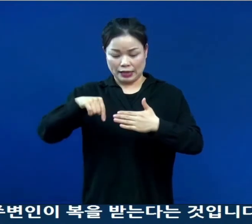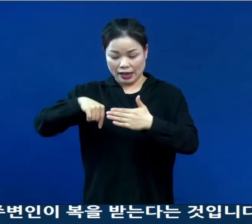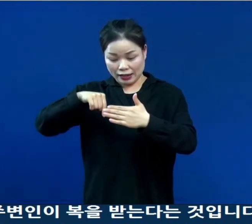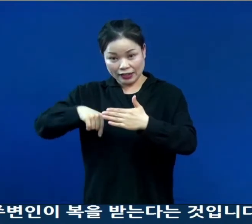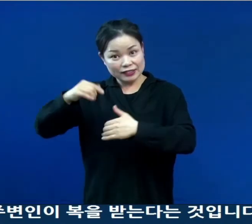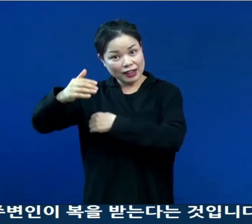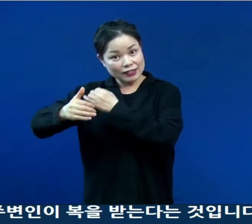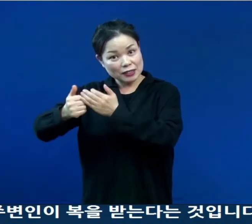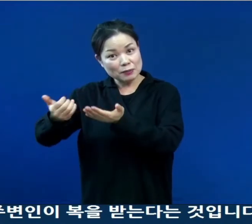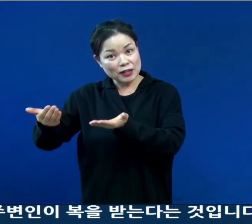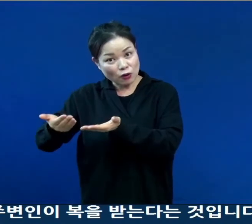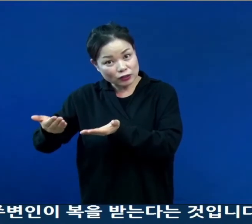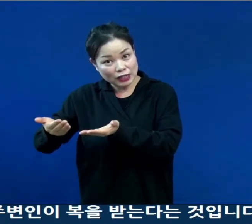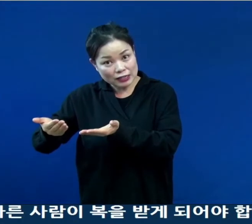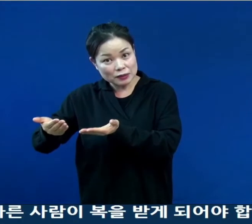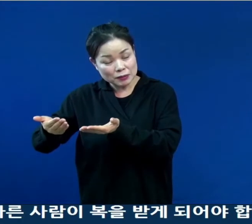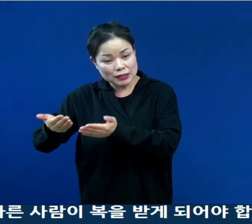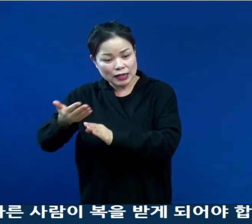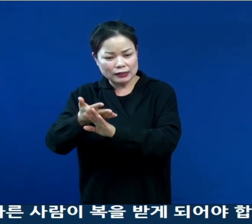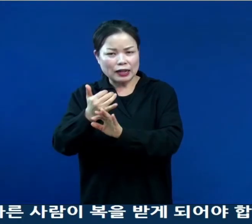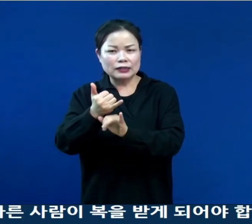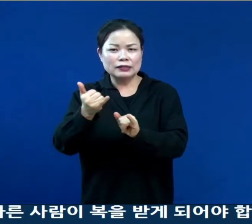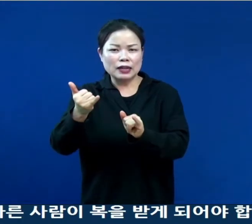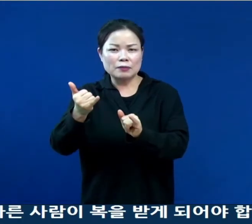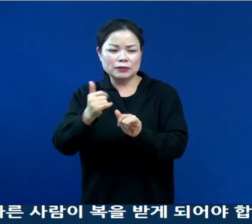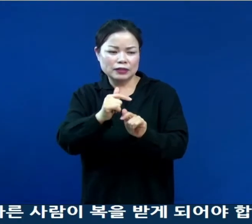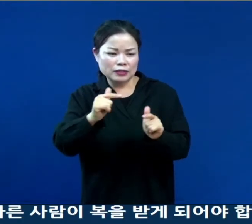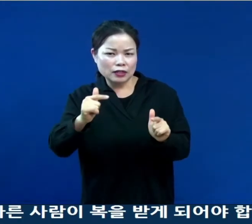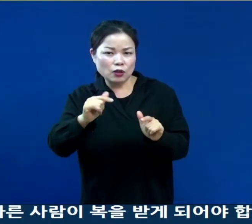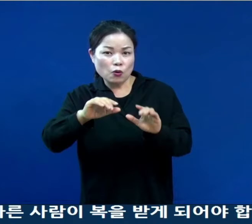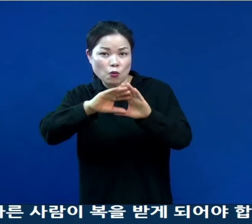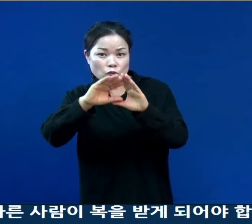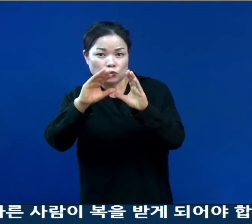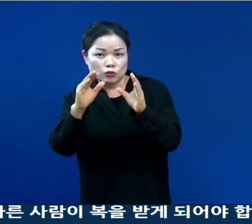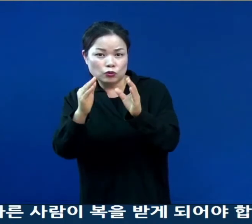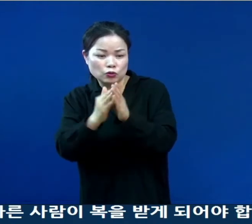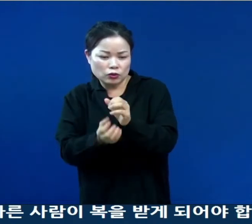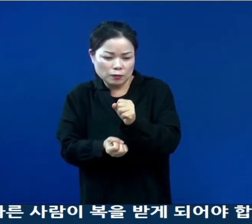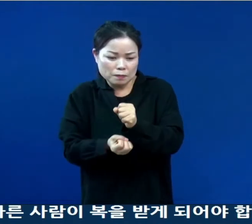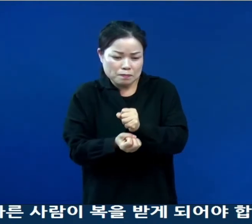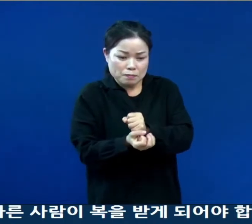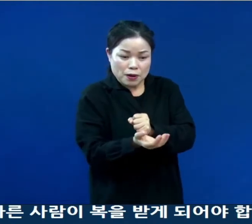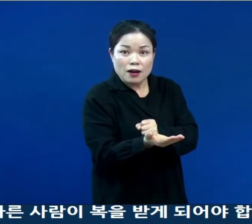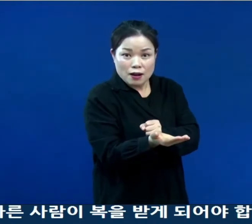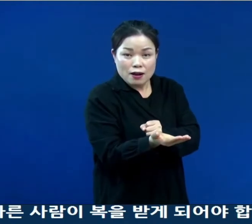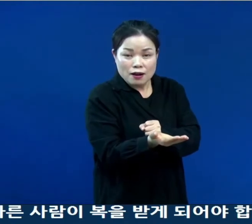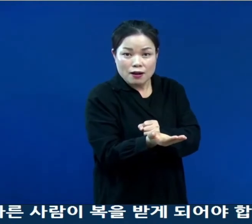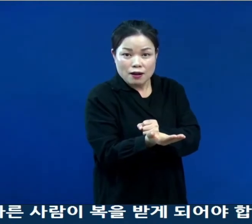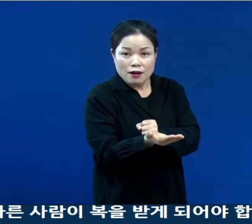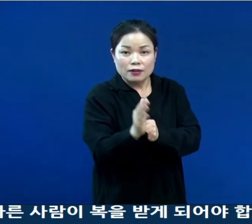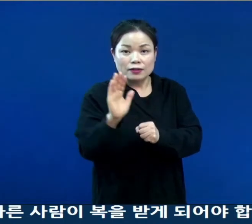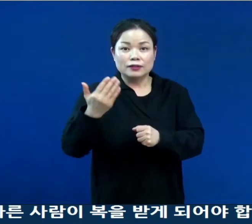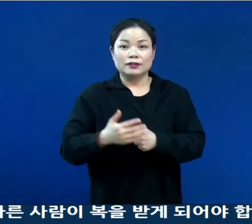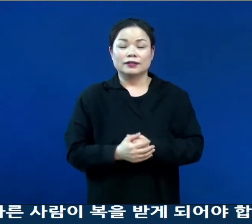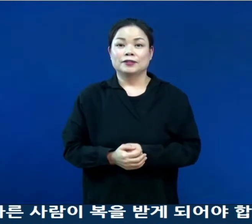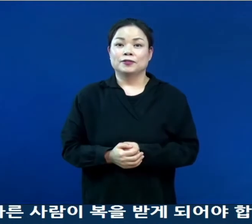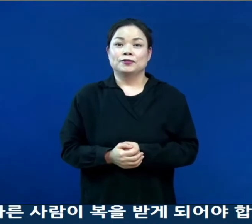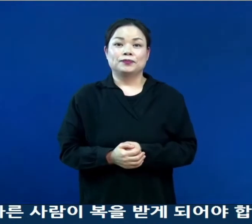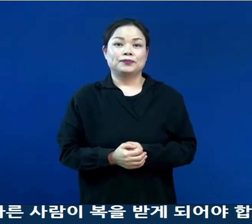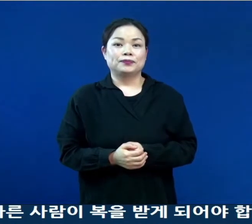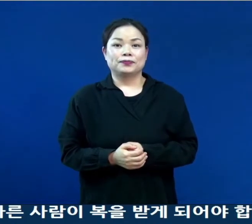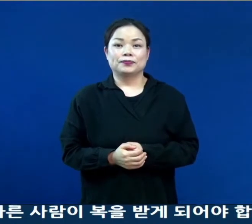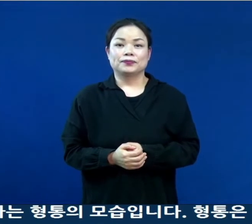계신 하나님의 역사하심이 다른 사람에게 온전히 뻗어나가는 것을 의미합니다.